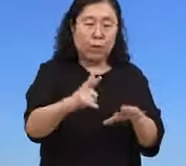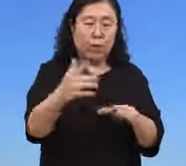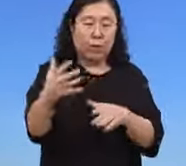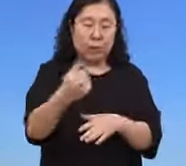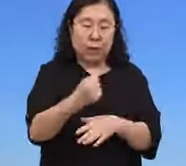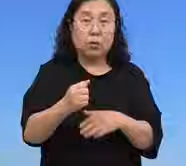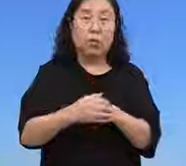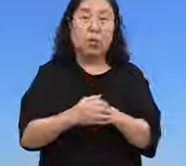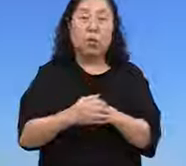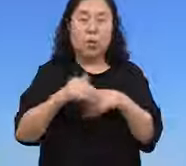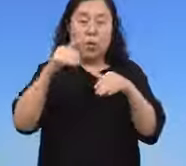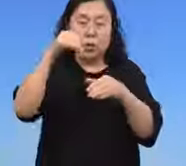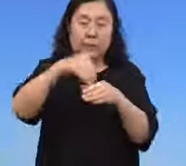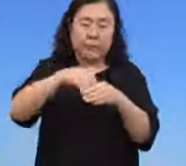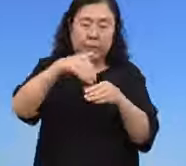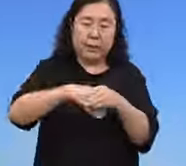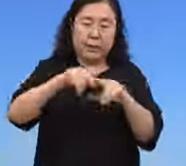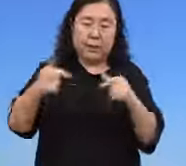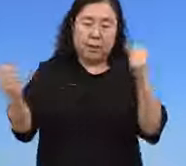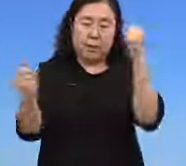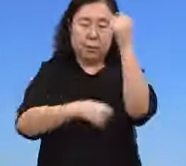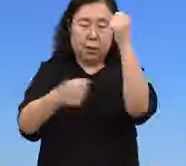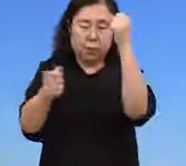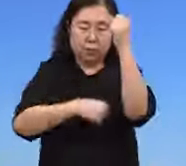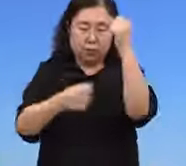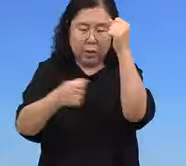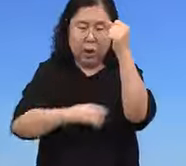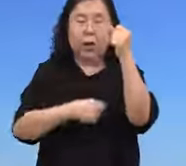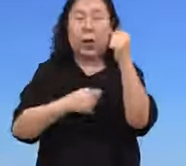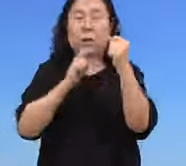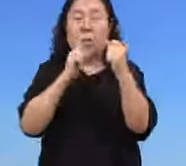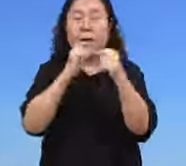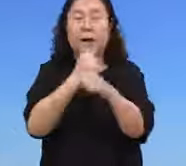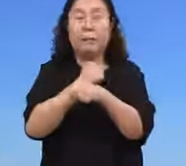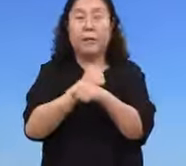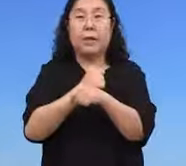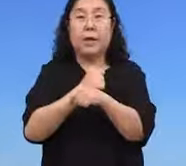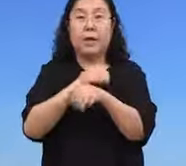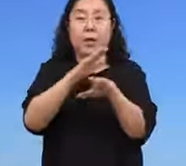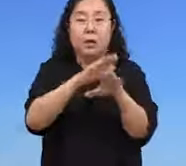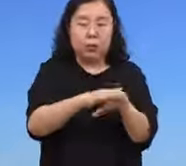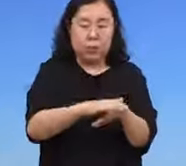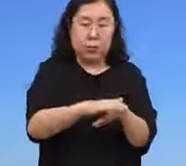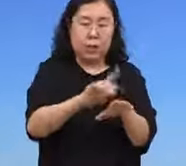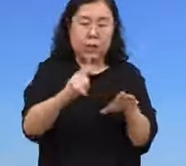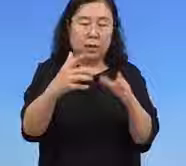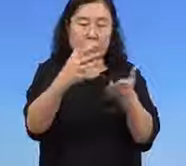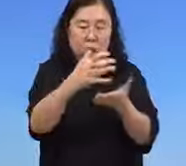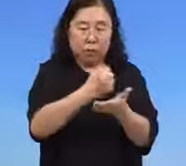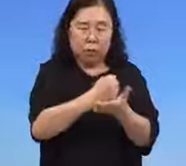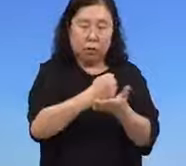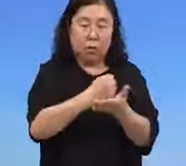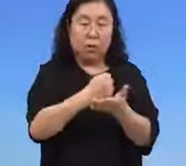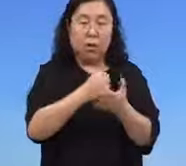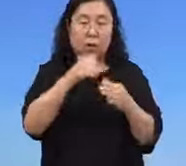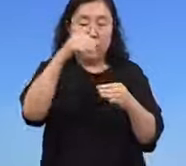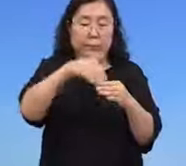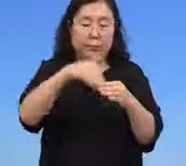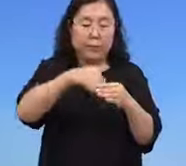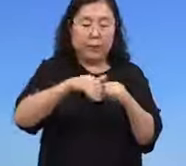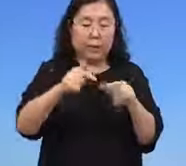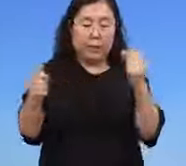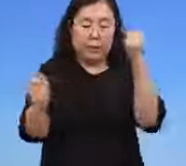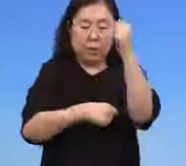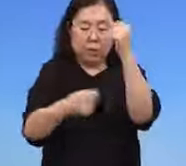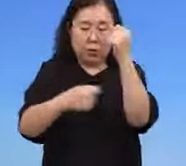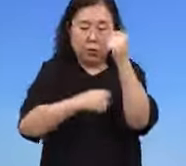것을 취하고 심지 않은 것을 거두나이다. 제가 어느 자료에 보니까요, 이 표현 두지 않은 것을 취하고